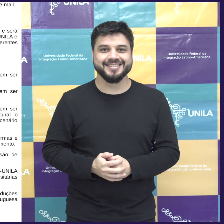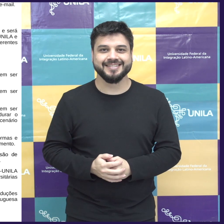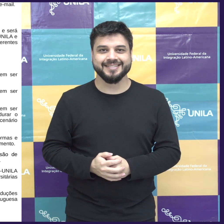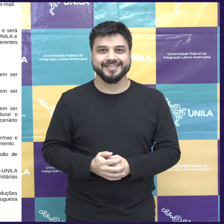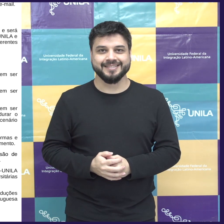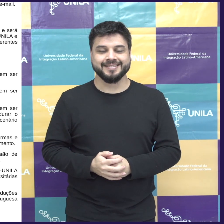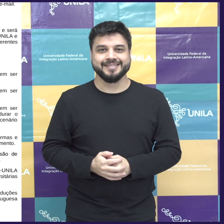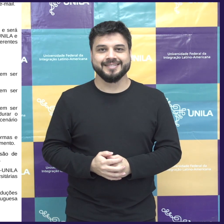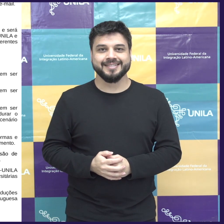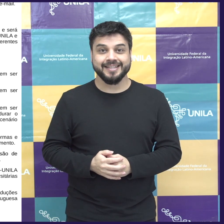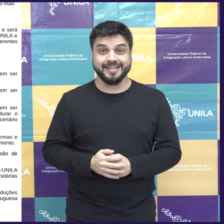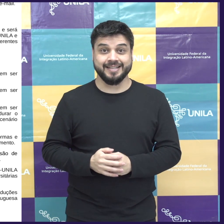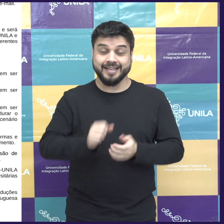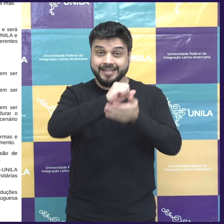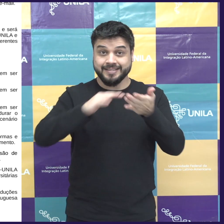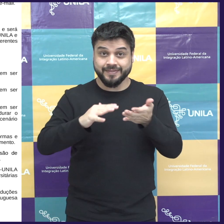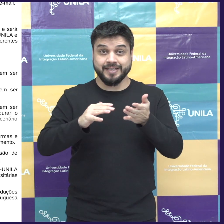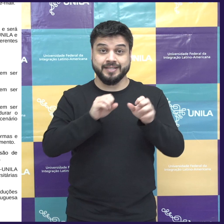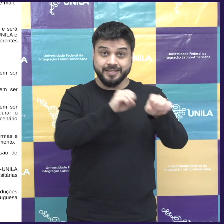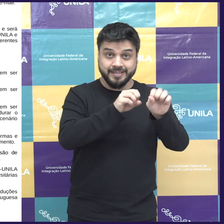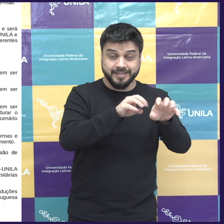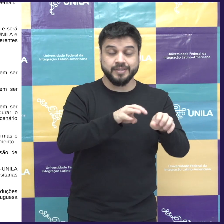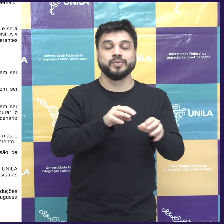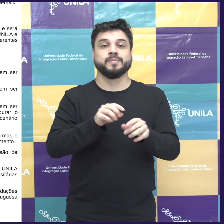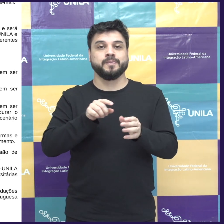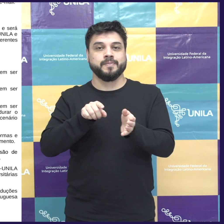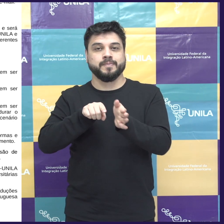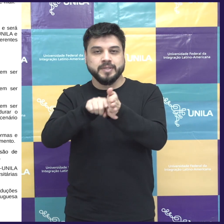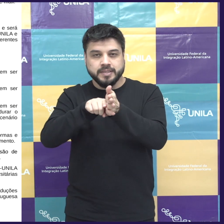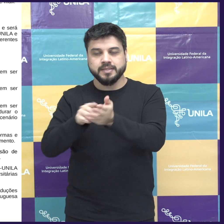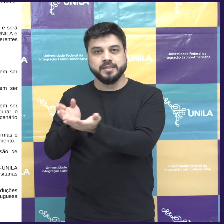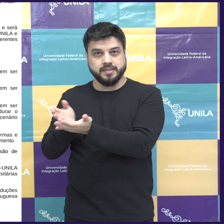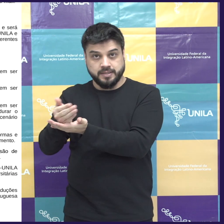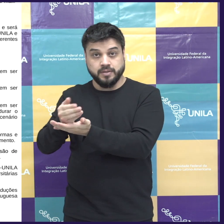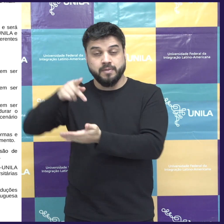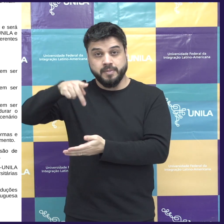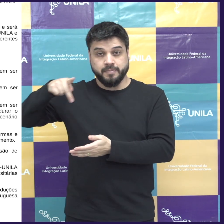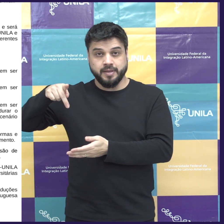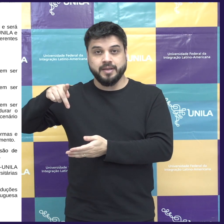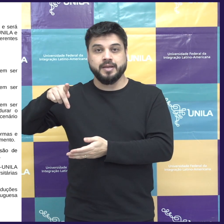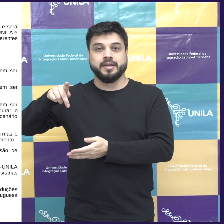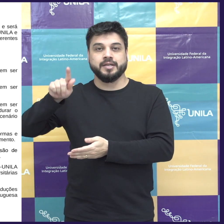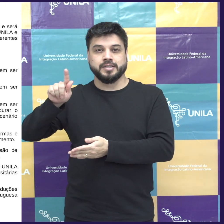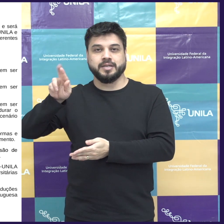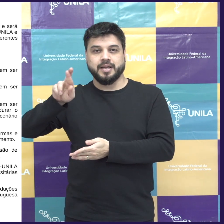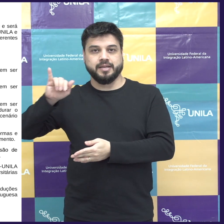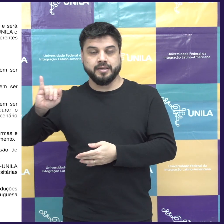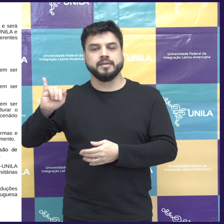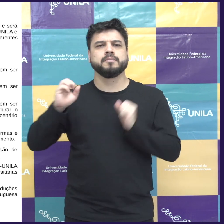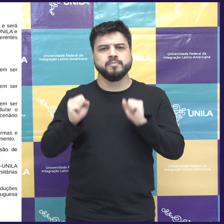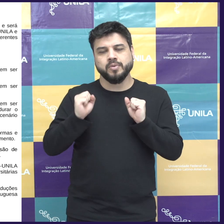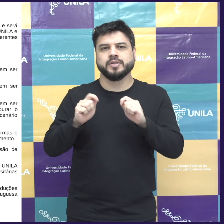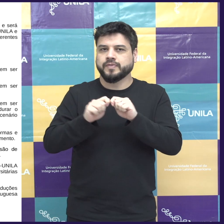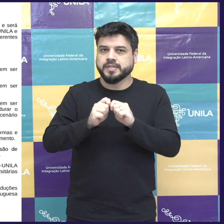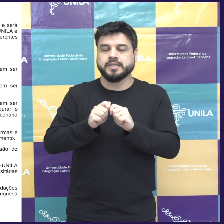12.3. As atividades de ensino e pesquisa e extensão do PPGRI UNILA podem ser desenvolvidas em